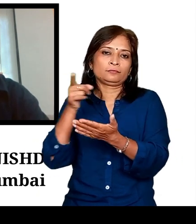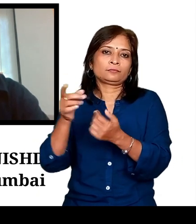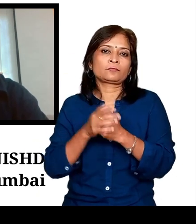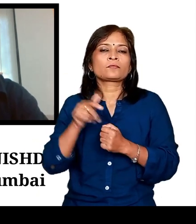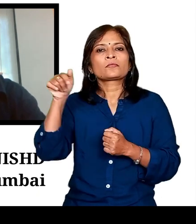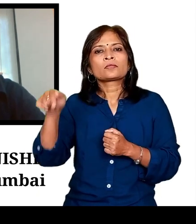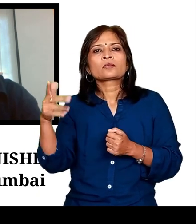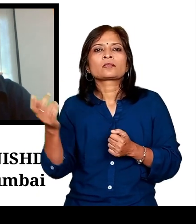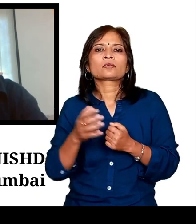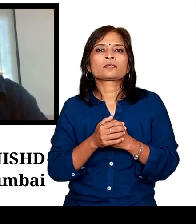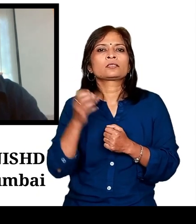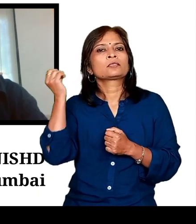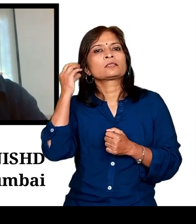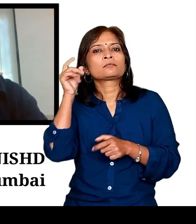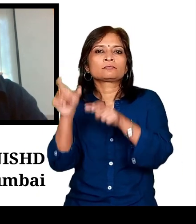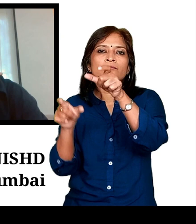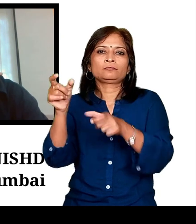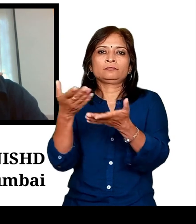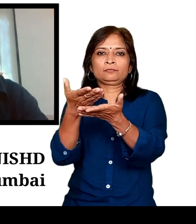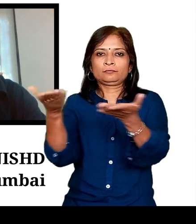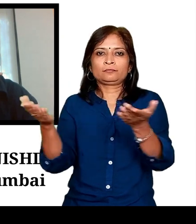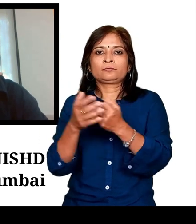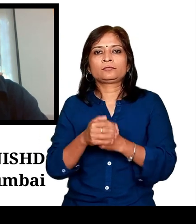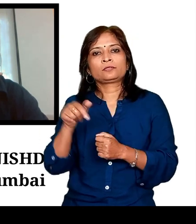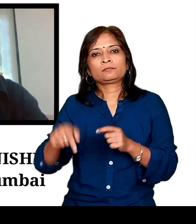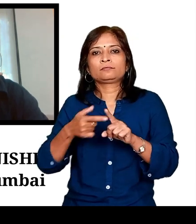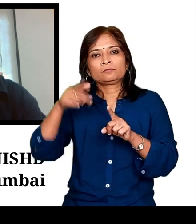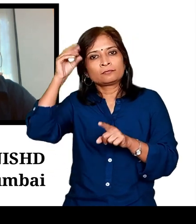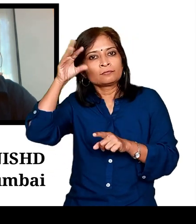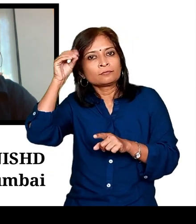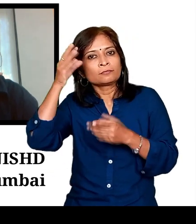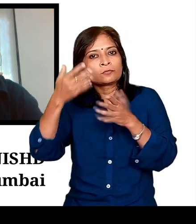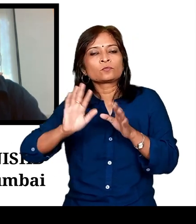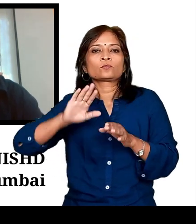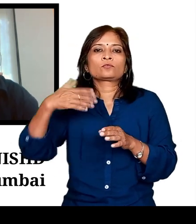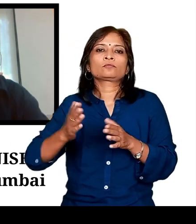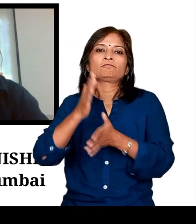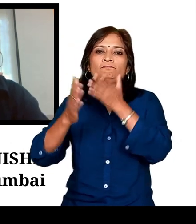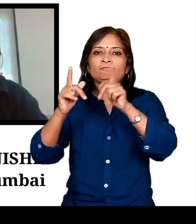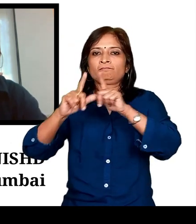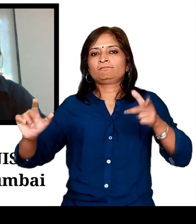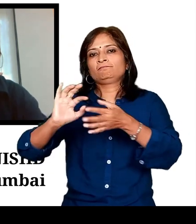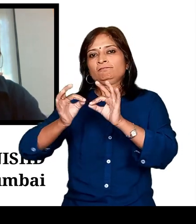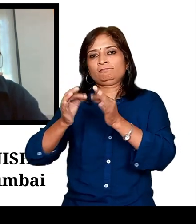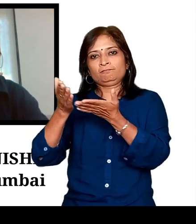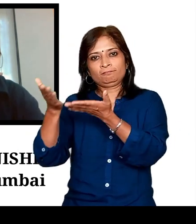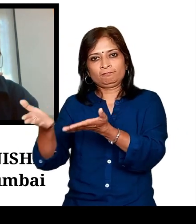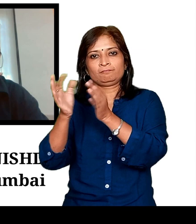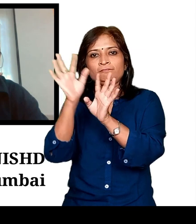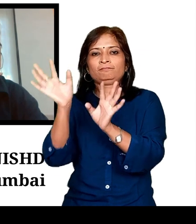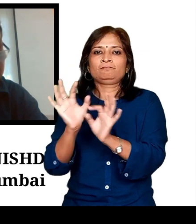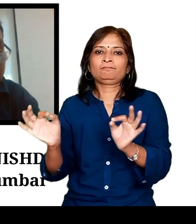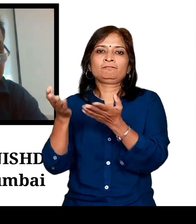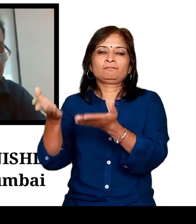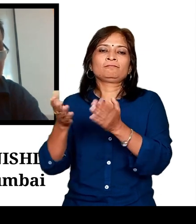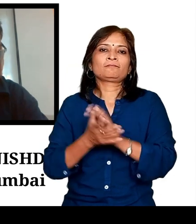उसमें normal जो होते हैं hearing people, they can take a training, they can become a sign language interpreter. जी.